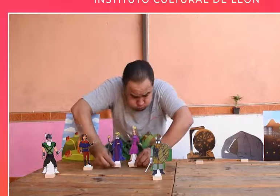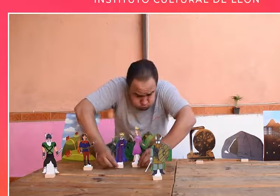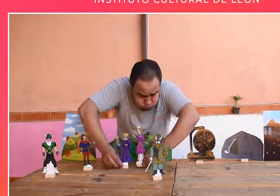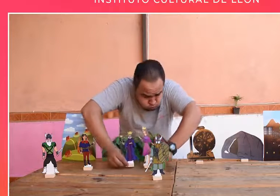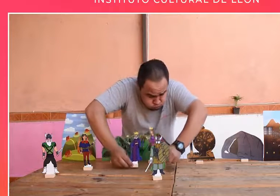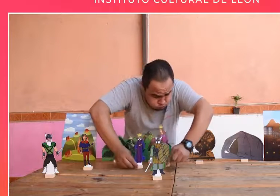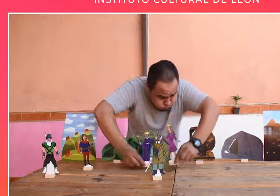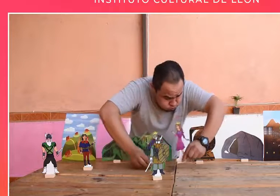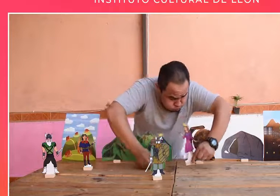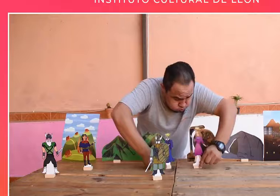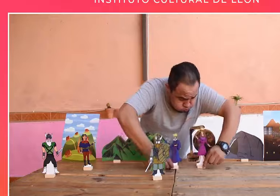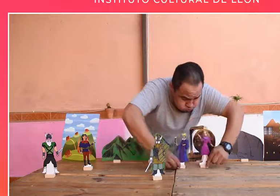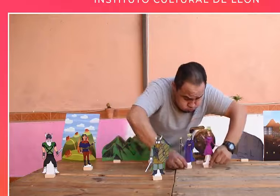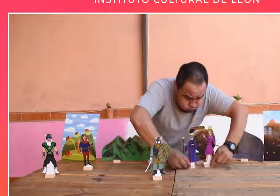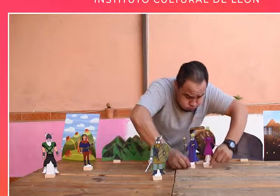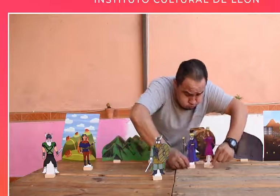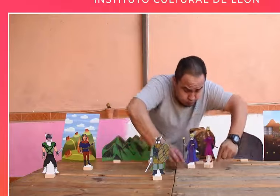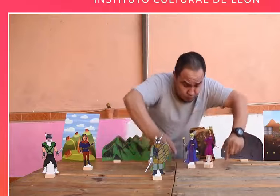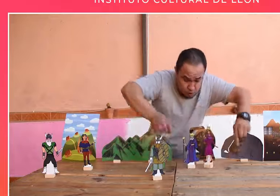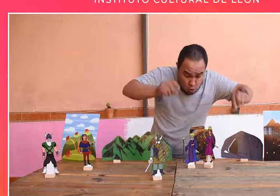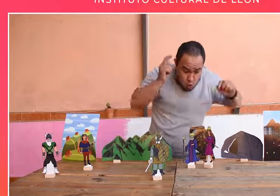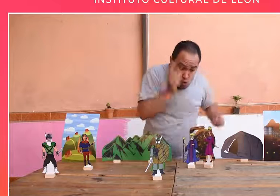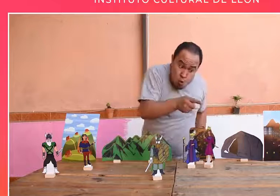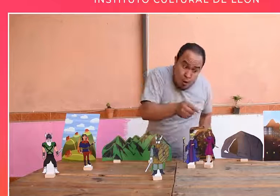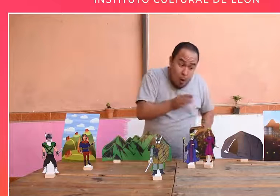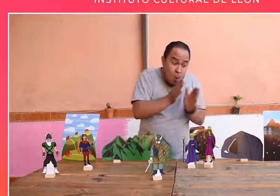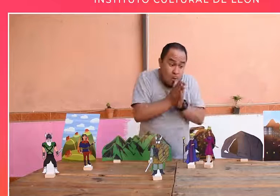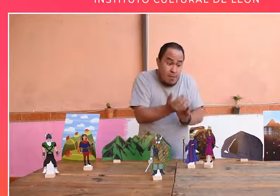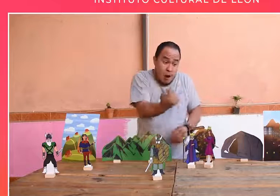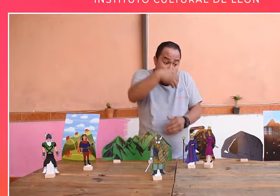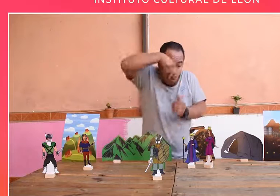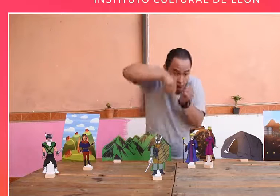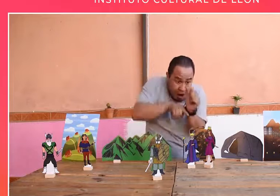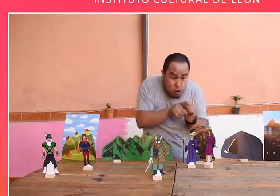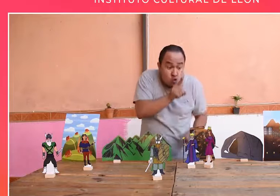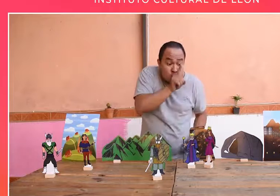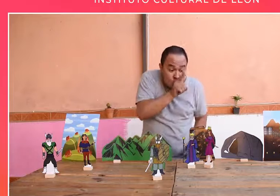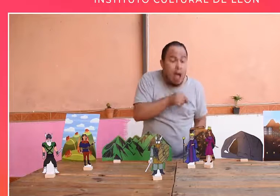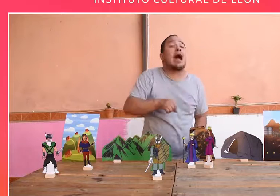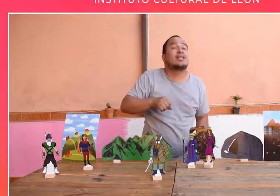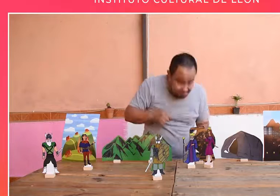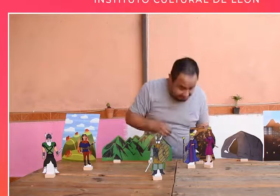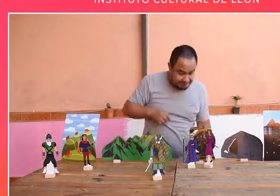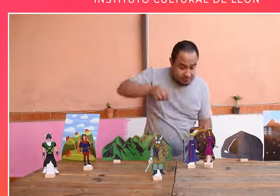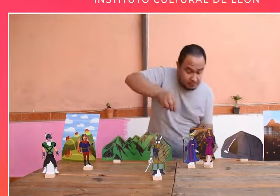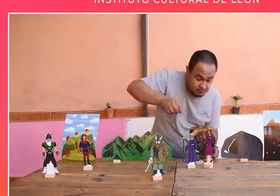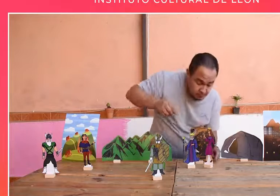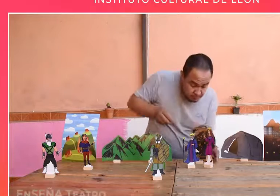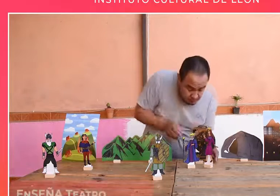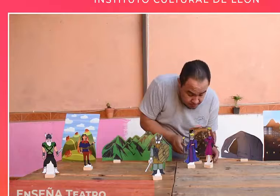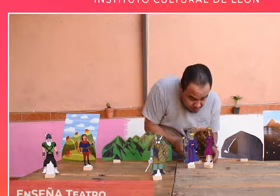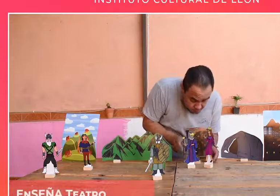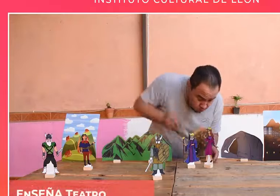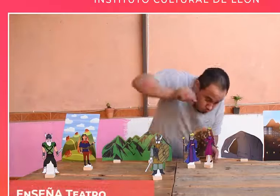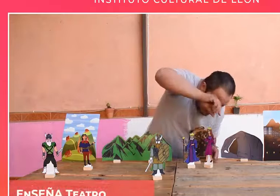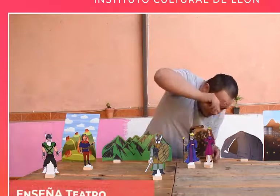la cuidara, que ellos huyeran de ahí mientras terminaban las guerras.